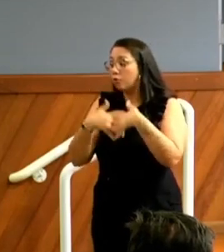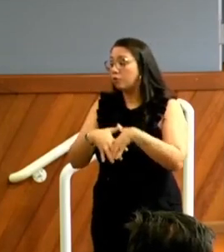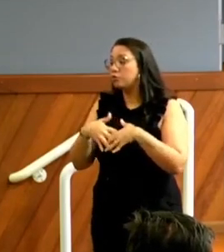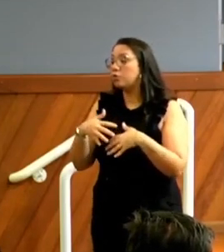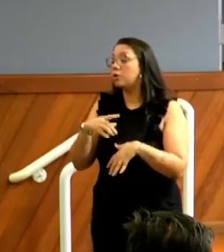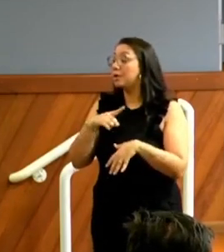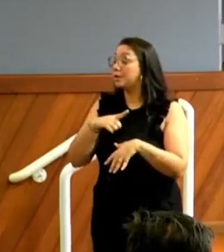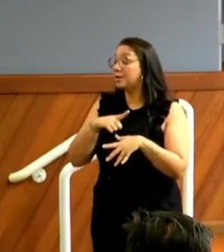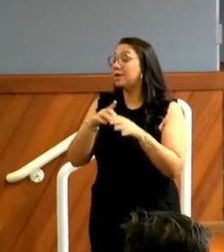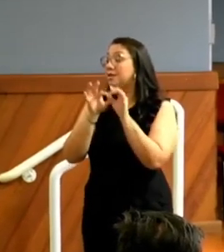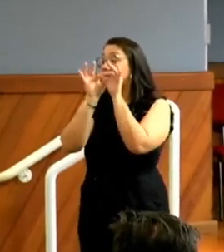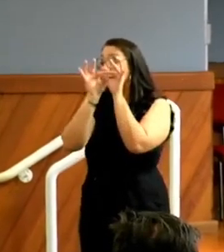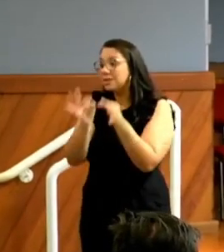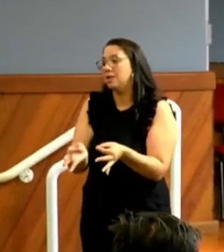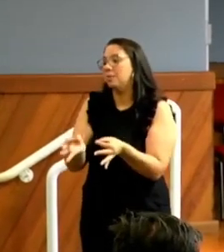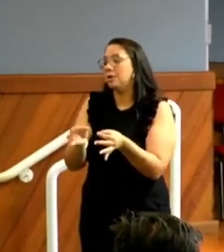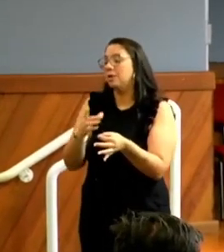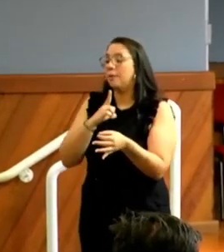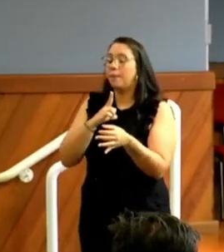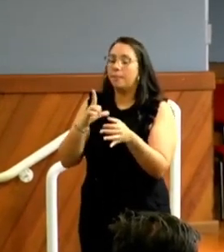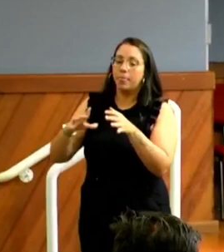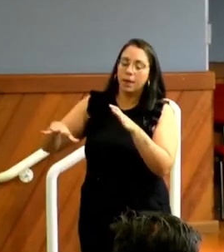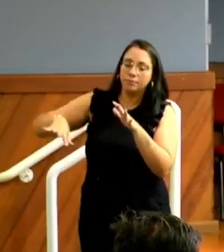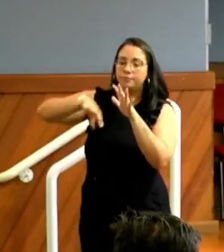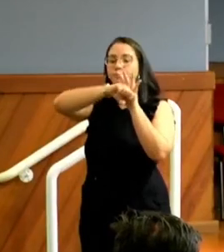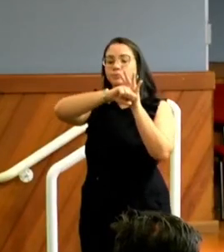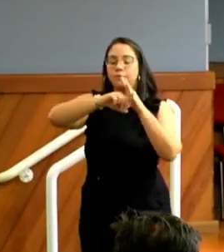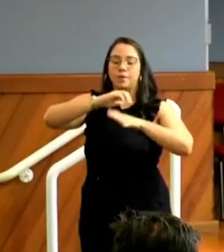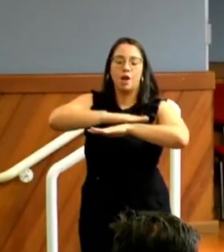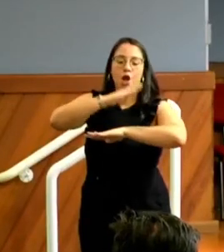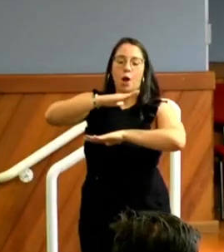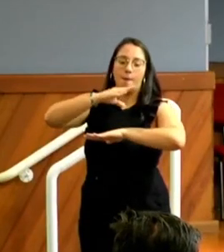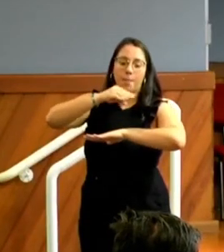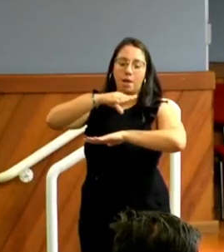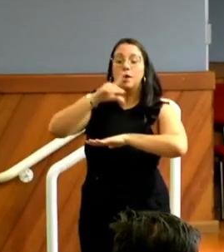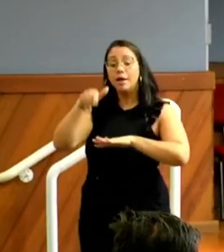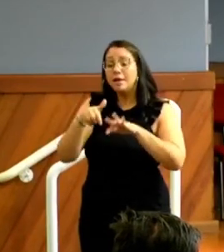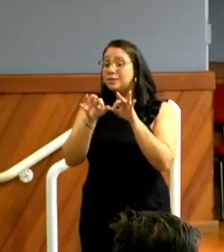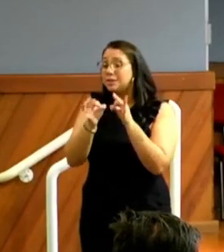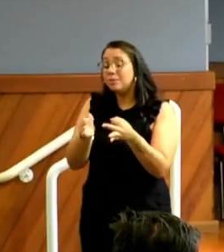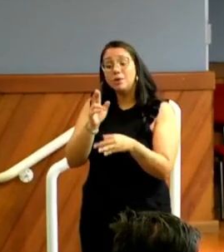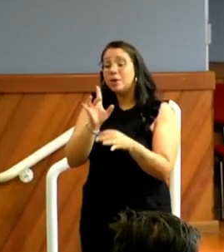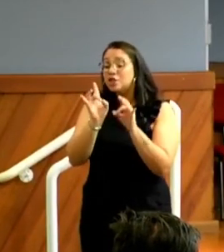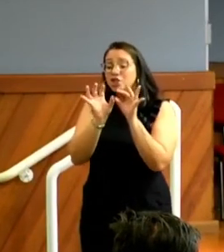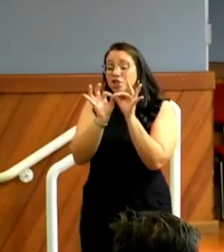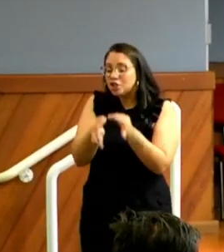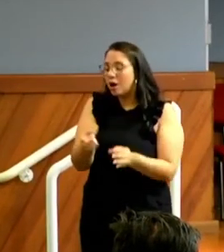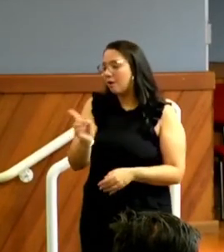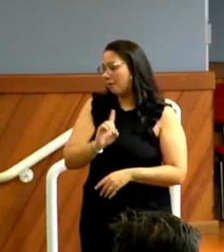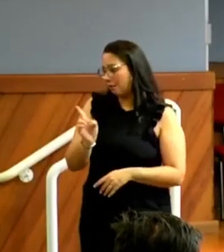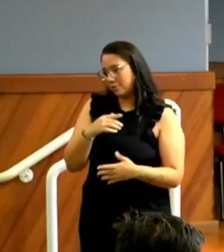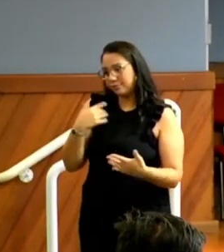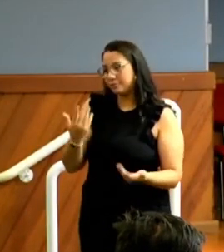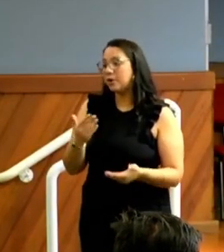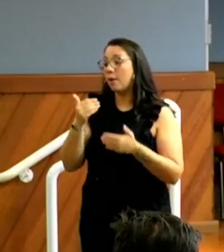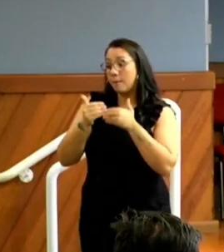ele é simples. Colocar em um scanner as coisas é muito simples, mas não é só isso. É um processo que,